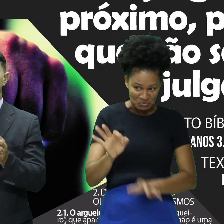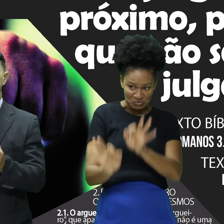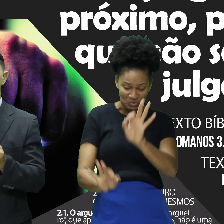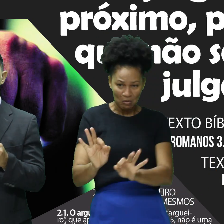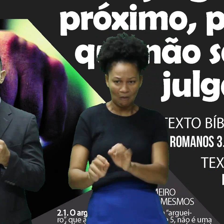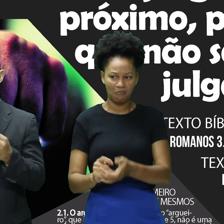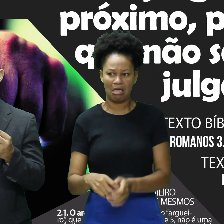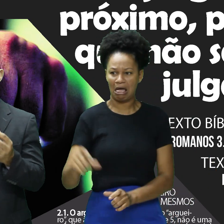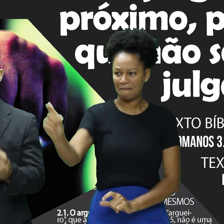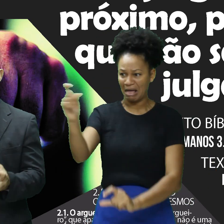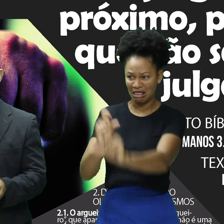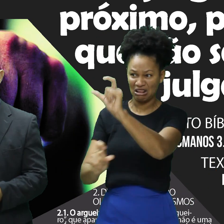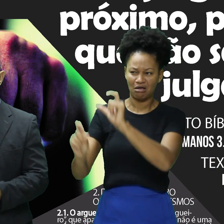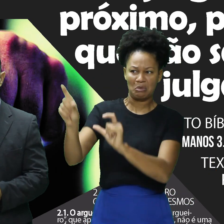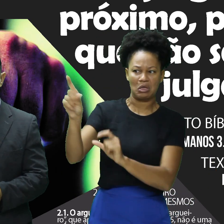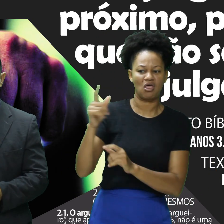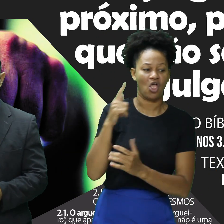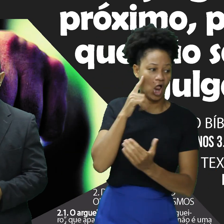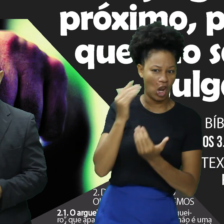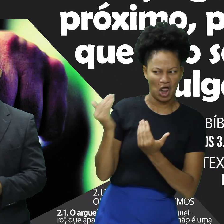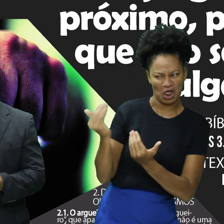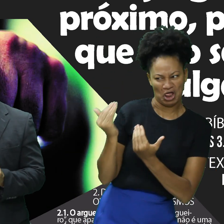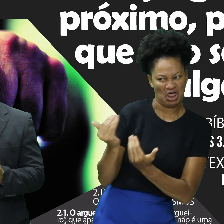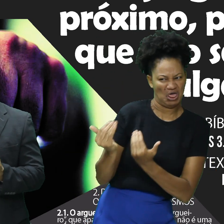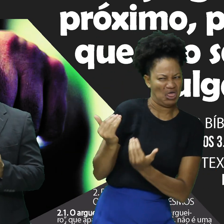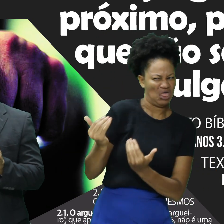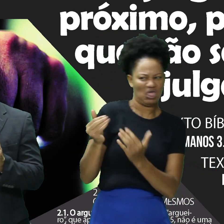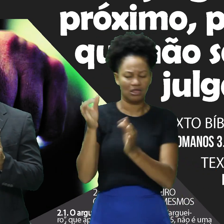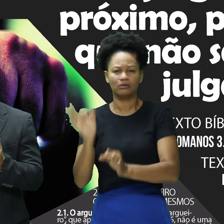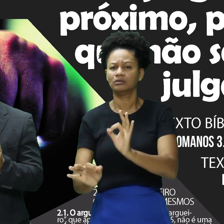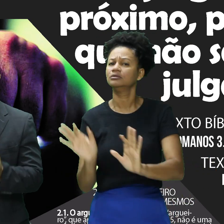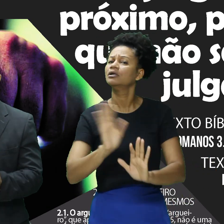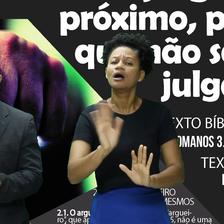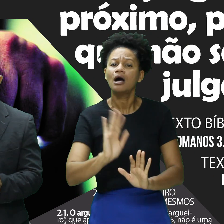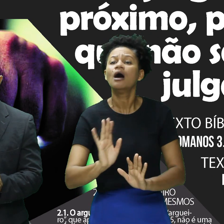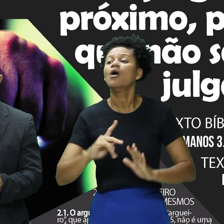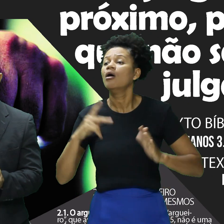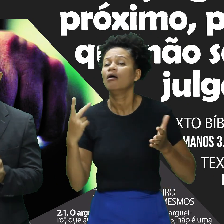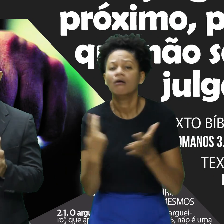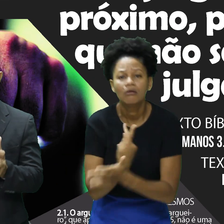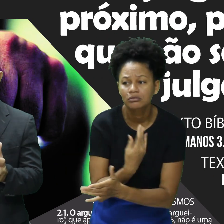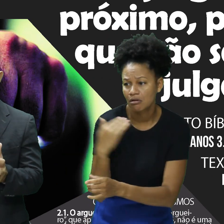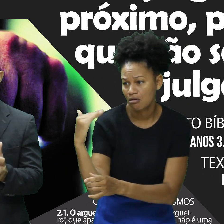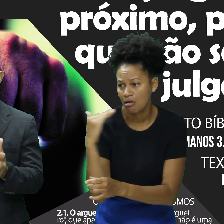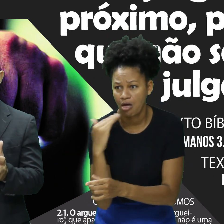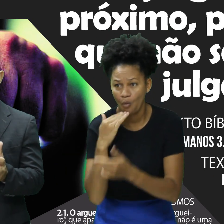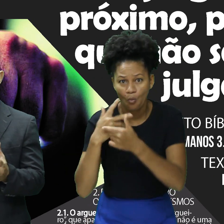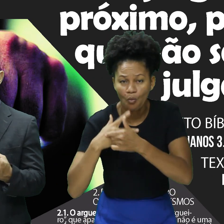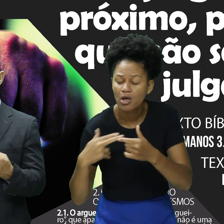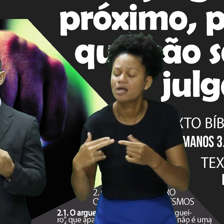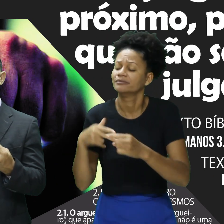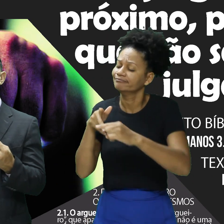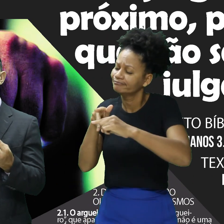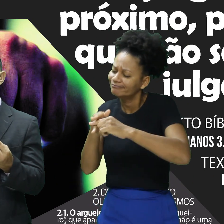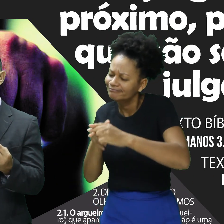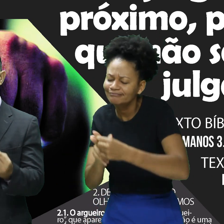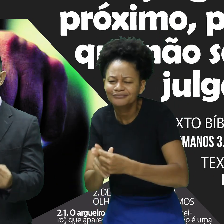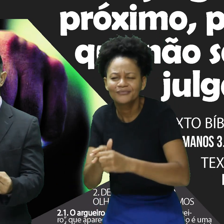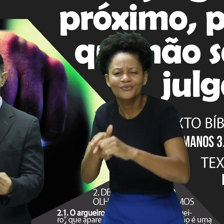palavras, nem por suas atitudes, mas corrigi-las quando nós assim tiver